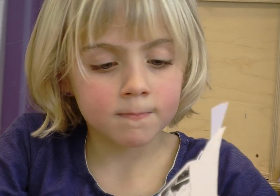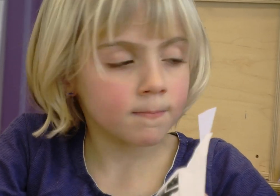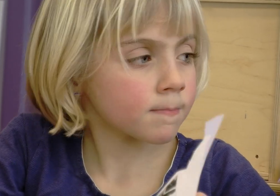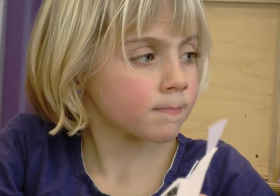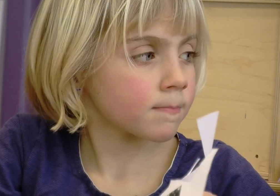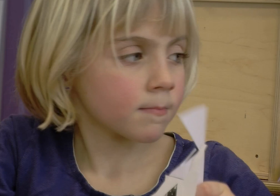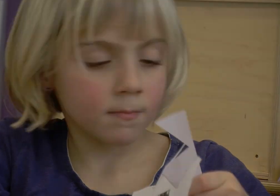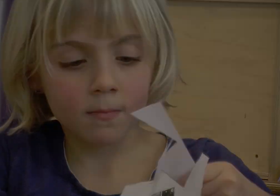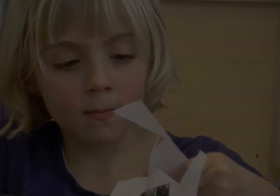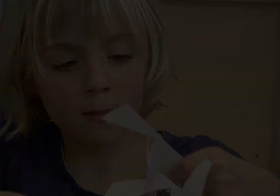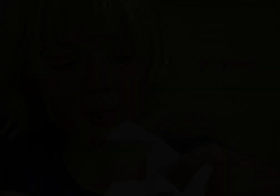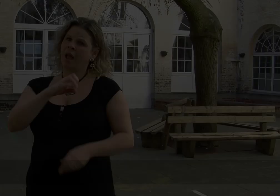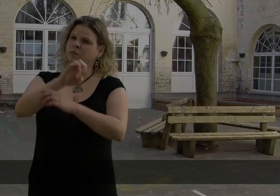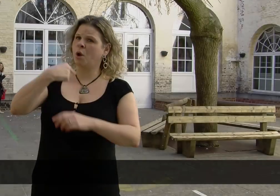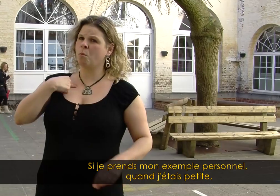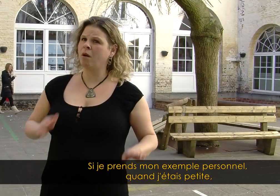pas entendre.